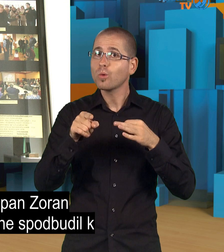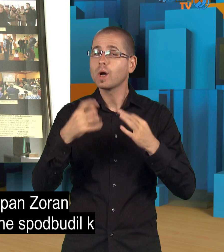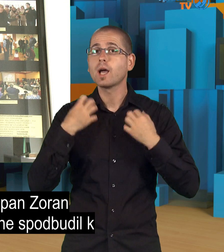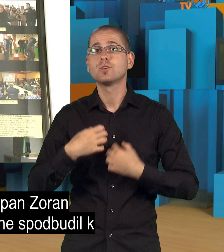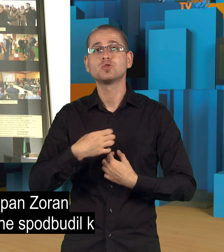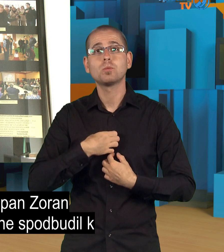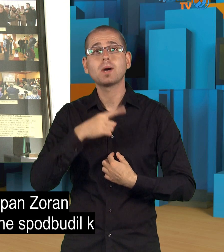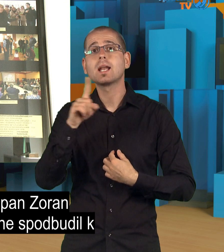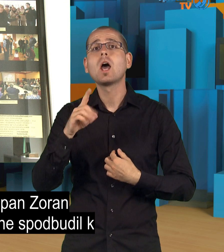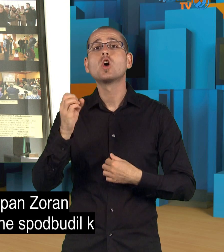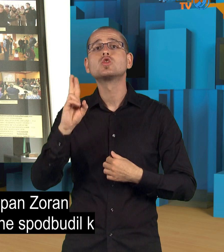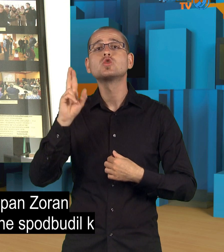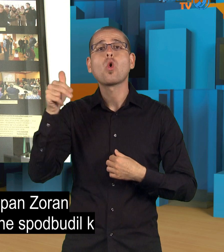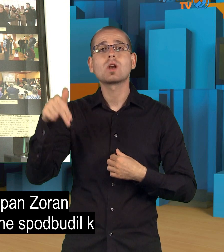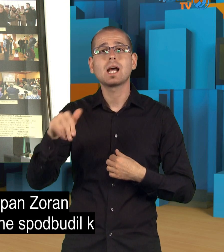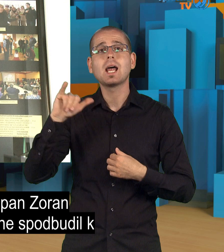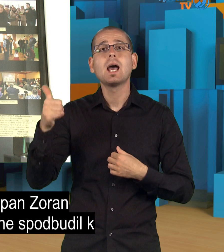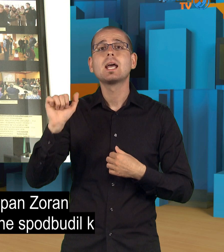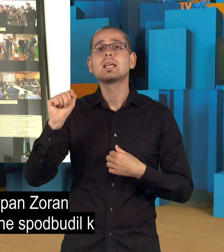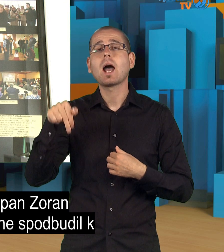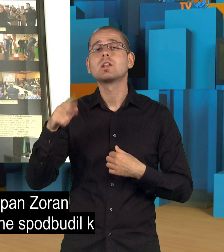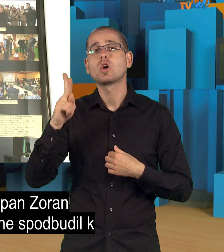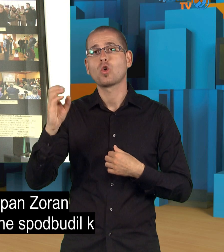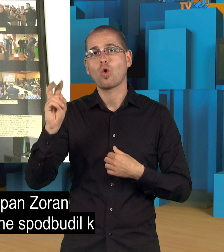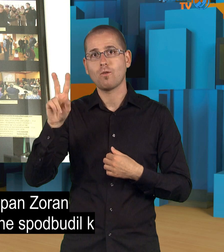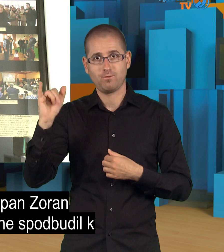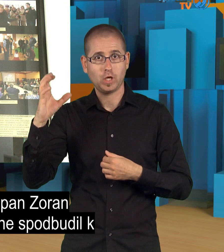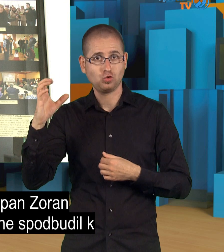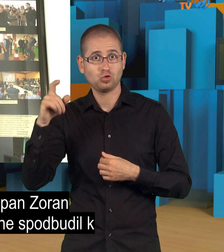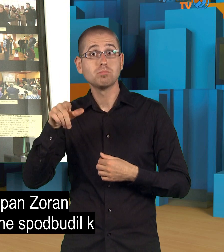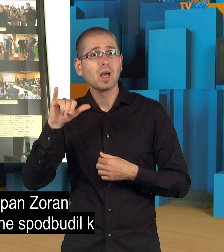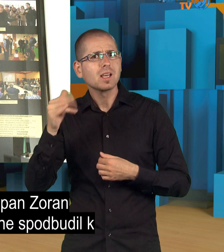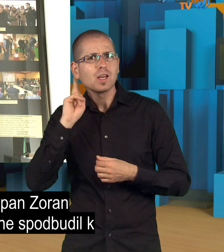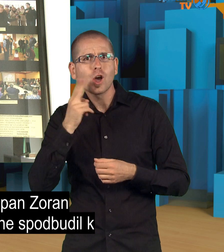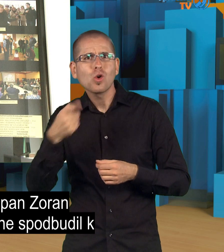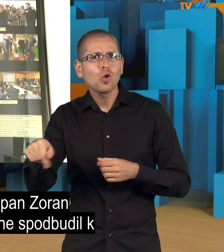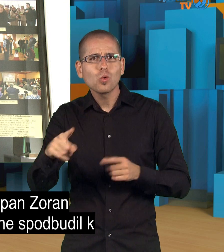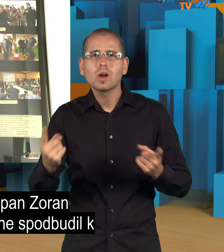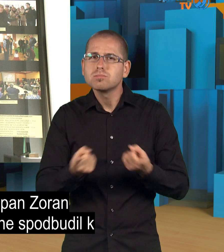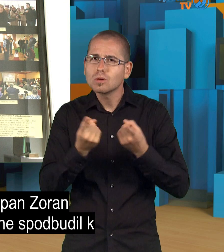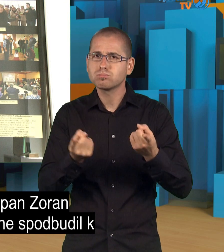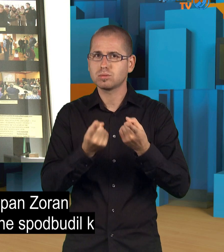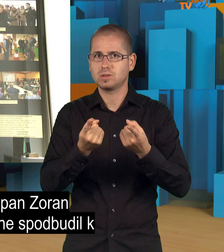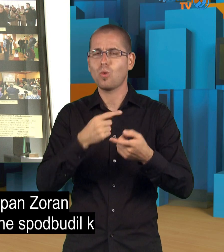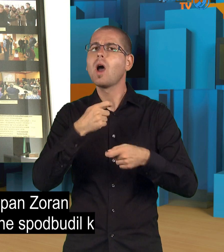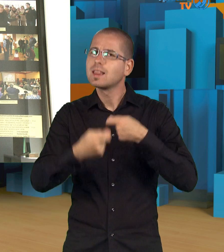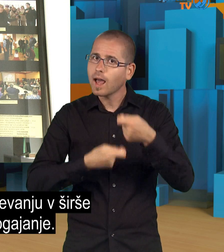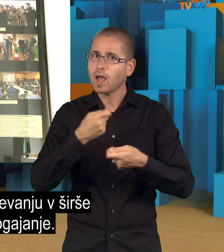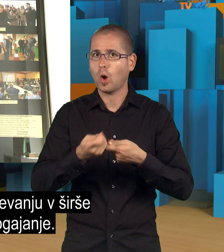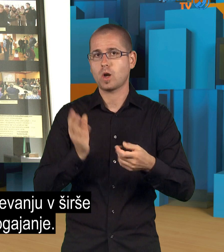Otvoril jo je župan Zoran Janković, ki je gluhe spodbudil k dejavnemu vključevanju v širše družbeno dogajanje.